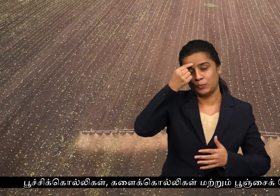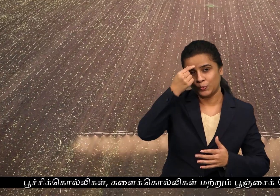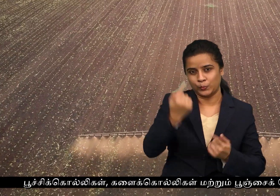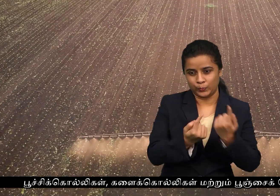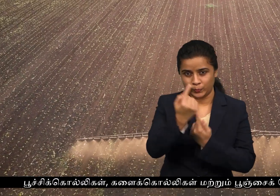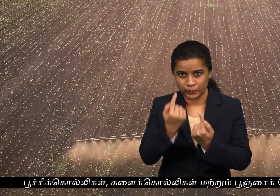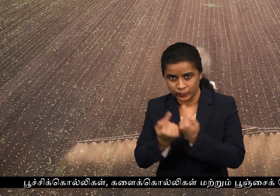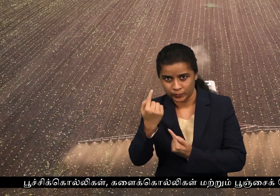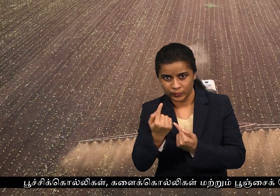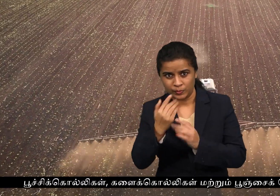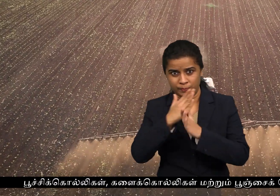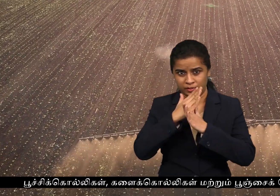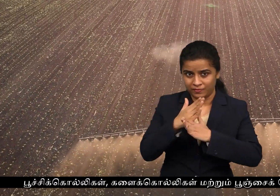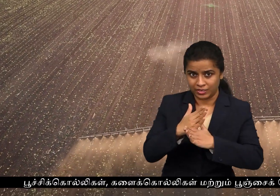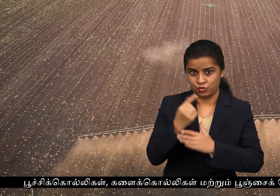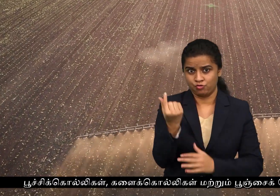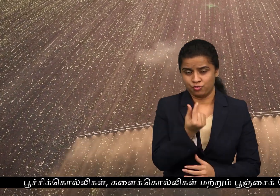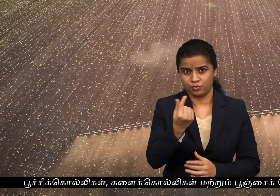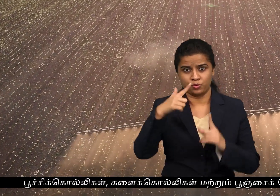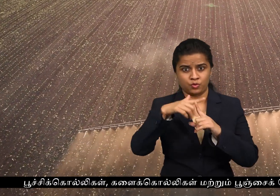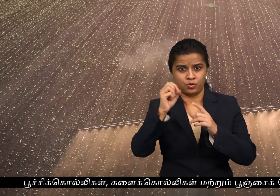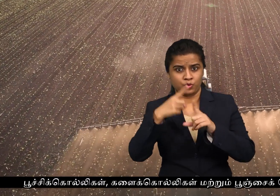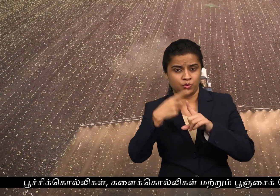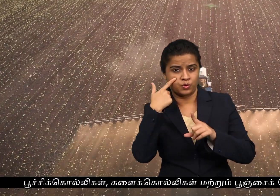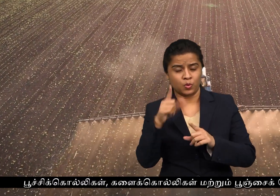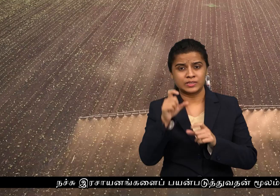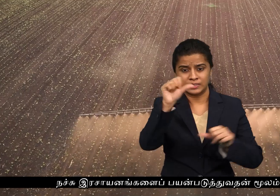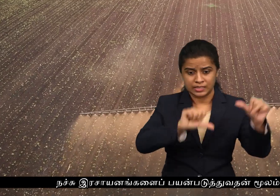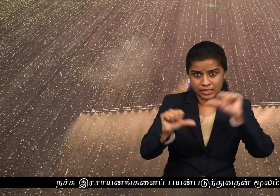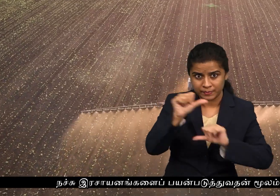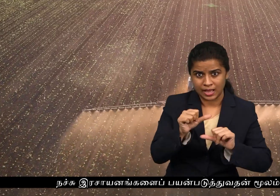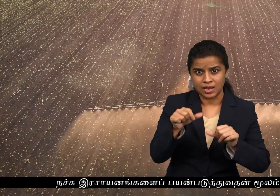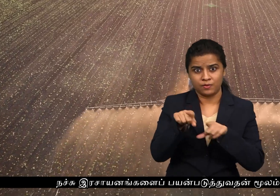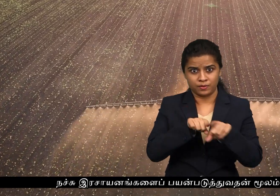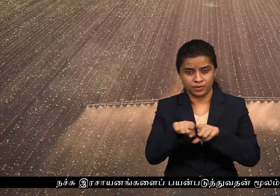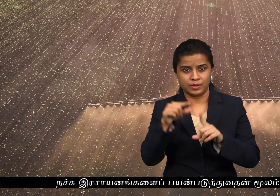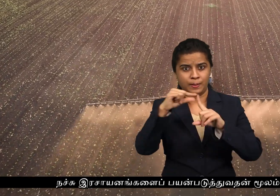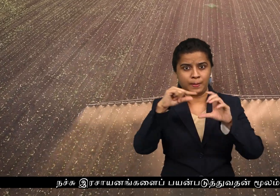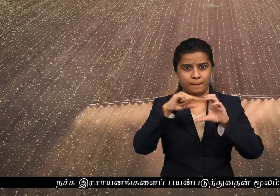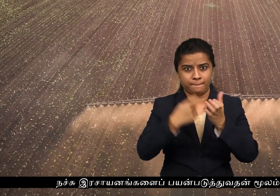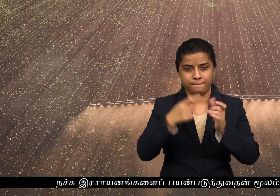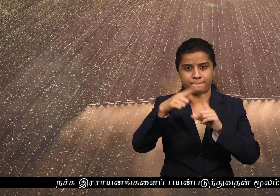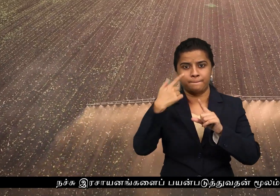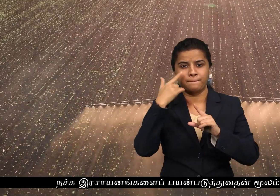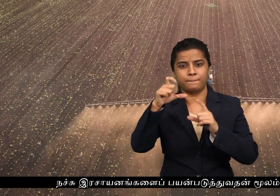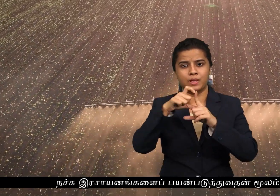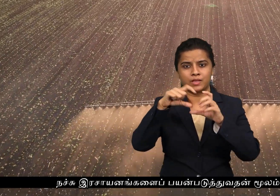பூச்சிக்கொல்லிகள், களைக்கொல்லிகள் மற்றும் பூஞ்சைக்கொல்லிகள் போன்ற நச்சு ரசாயனங்களை பயன்படுத்துவதன் மூலம்